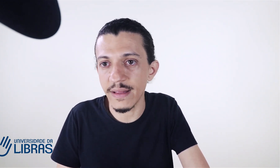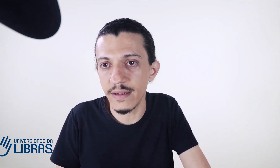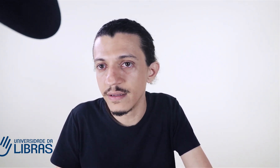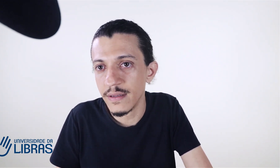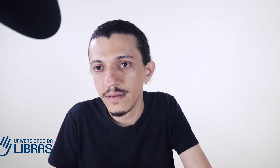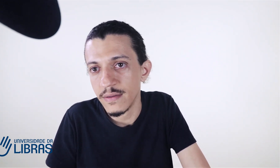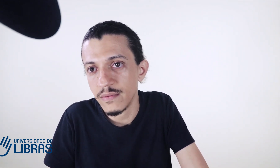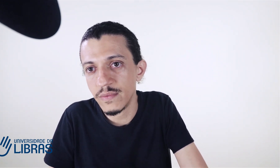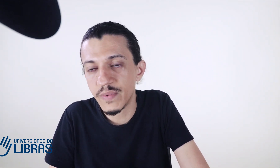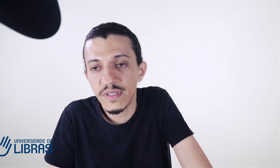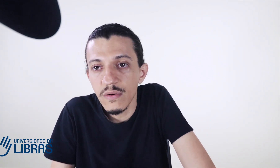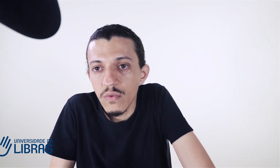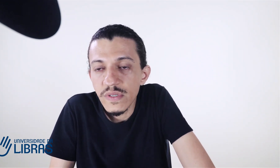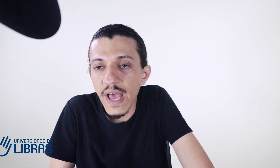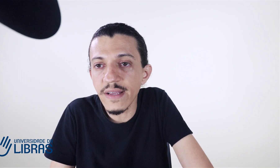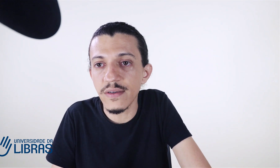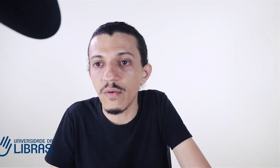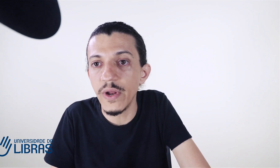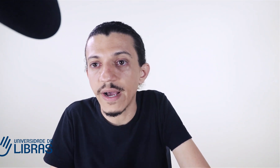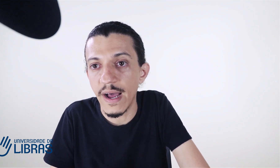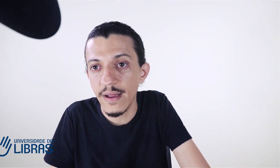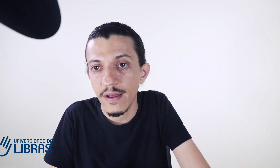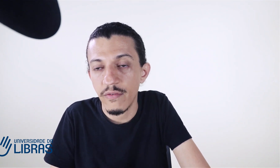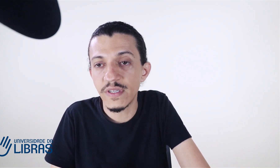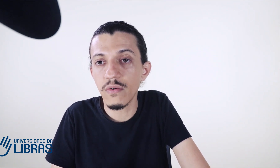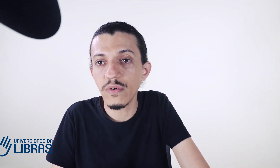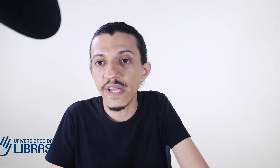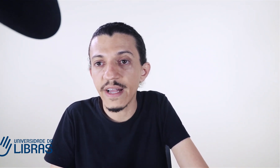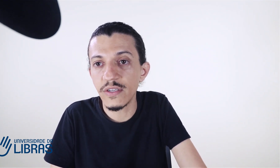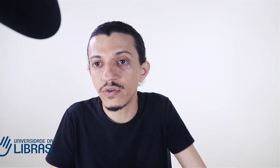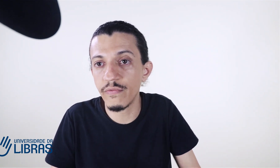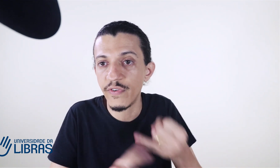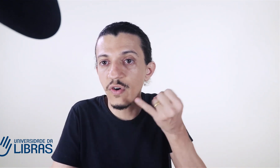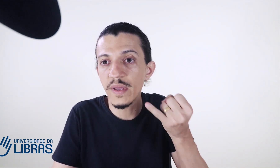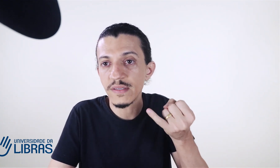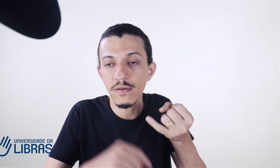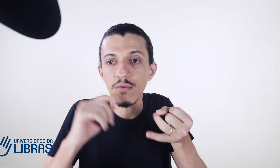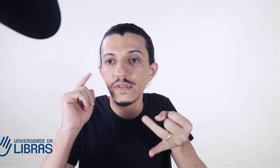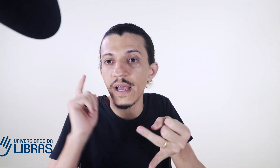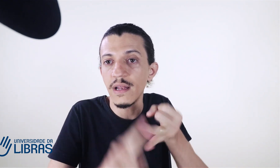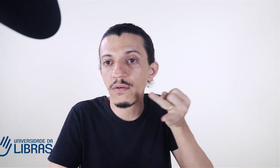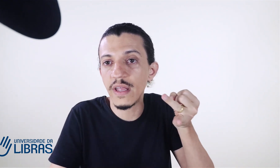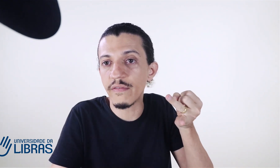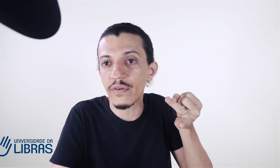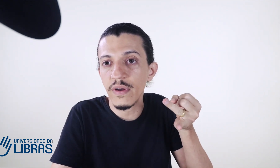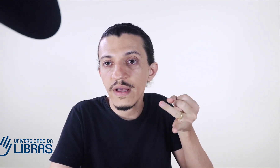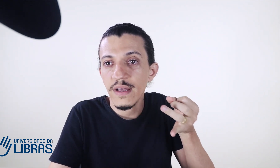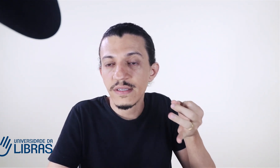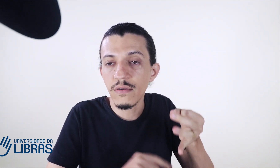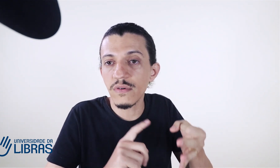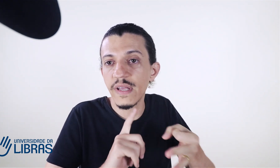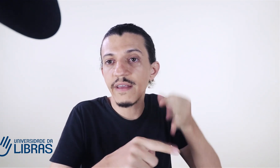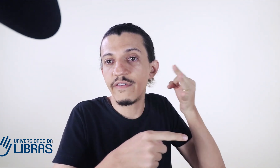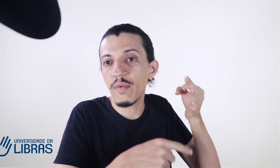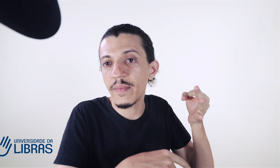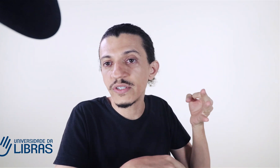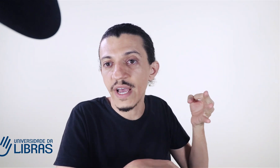nada. Porque você não consegue se comunicar. Você não consegue assistir um filme, você não consegue ler um livro, você não consegue ver uma manchete